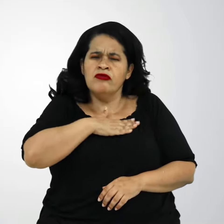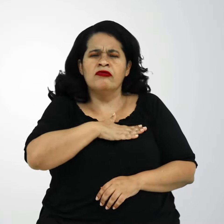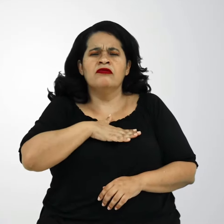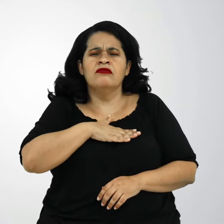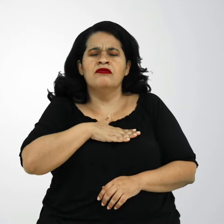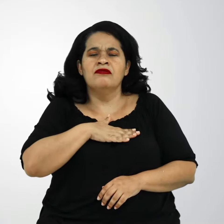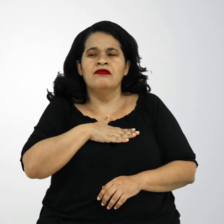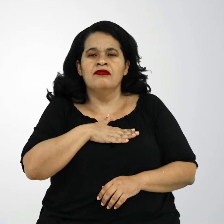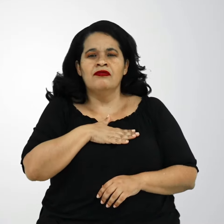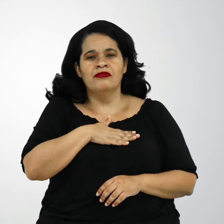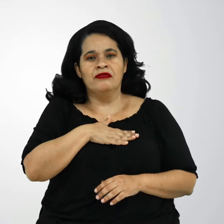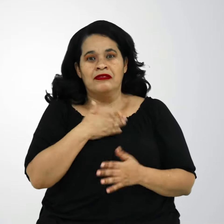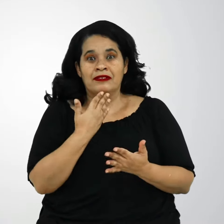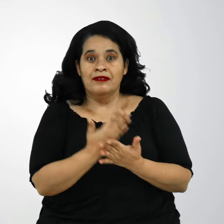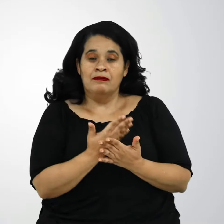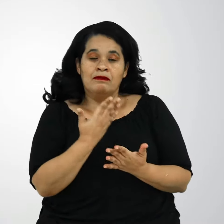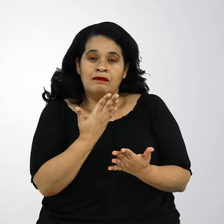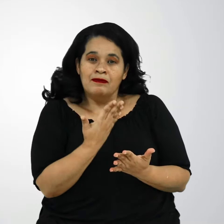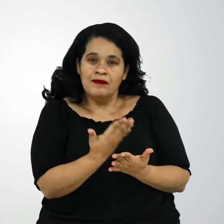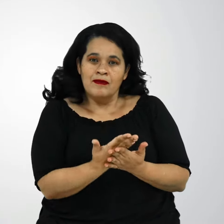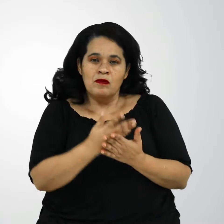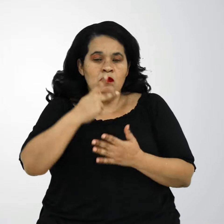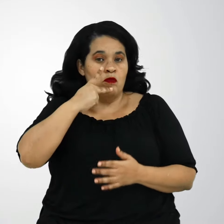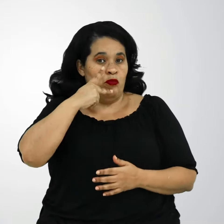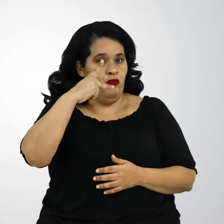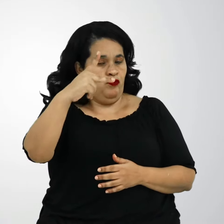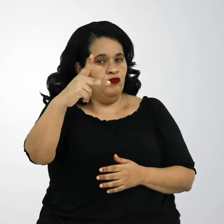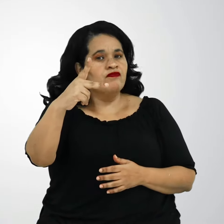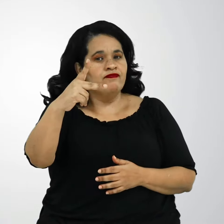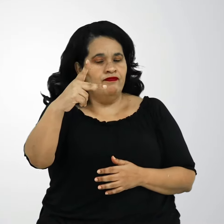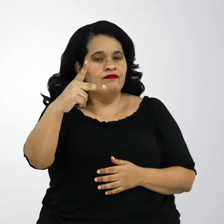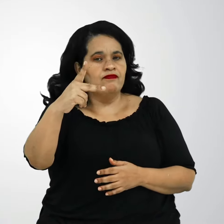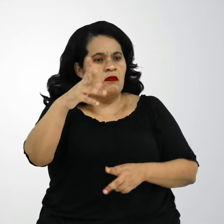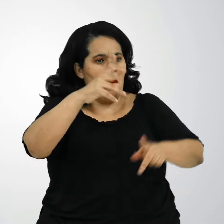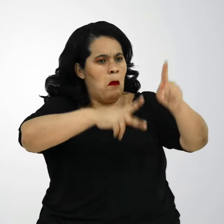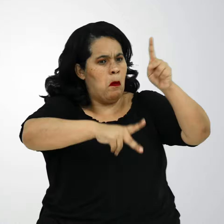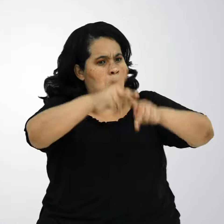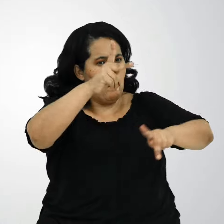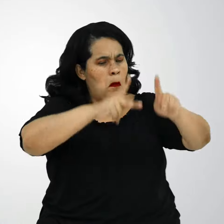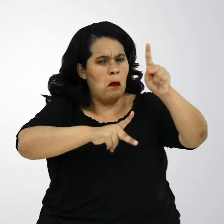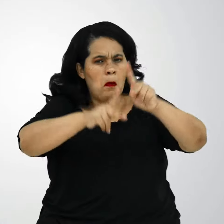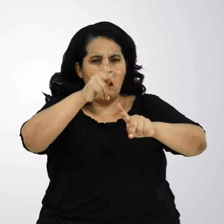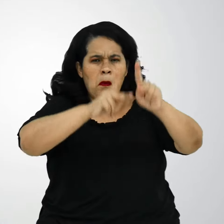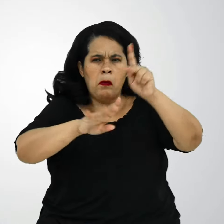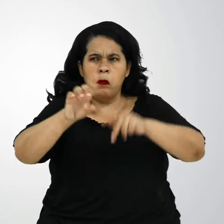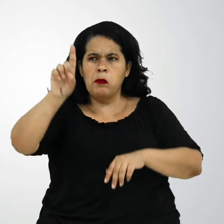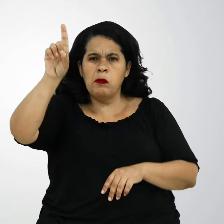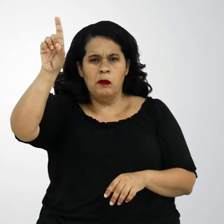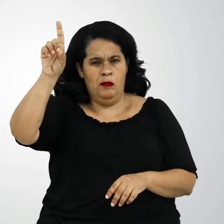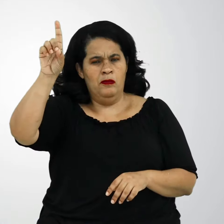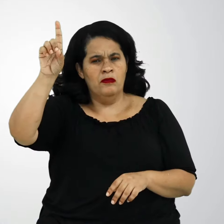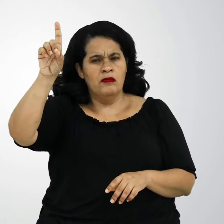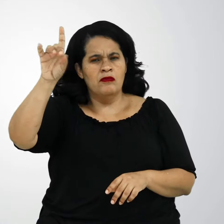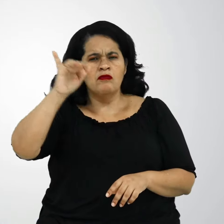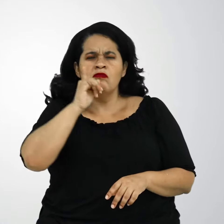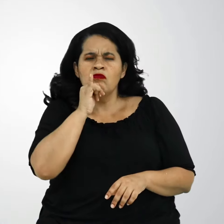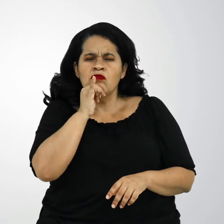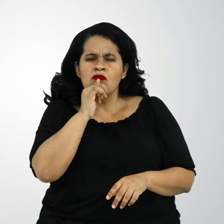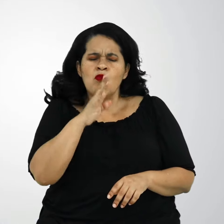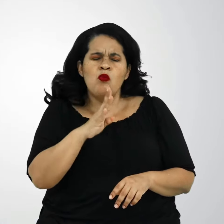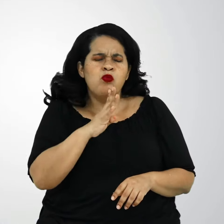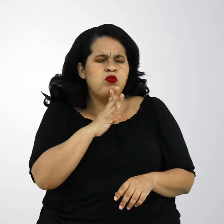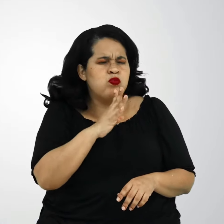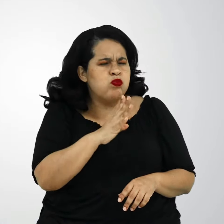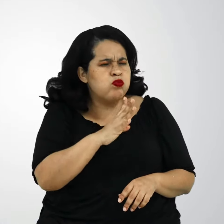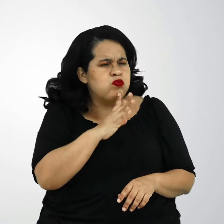de estudar as profecias relacionadas ao povo de Deus. Ele era um profundo conhecedor, por exemplo, das